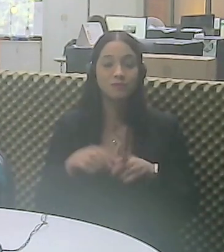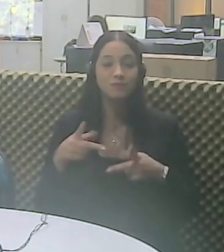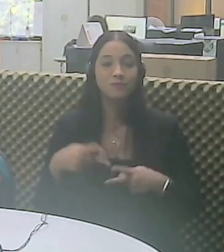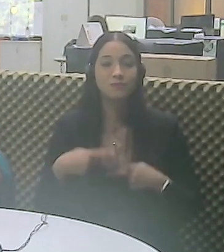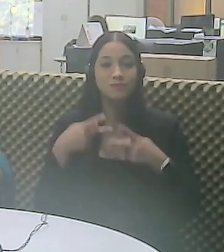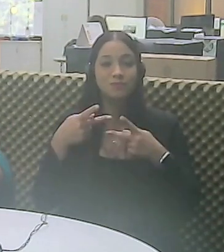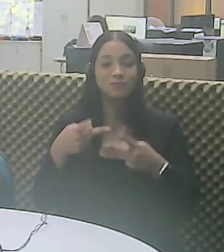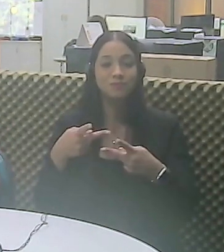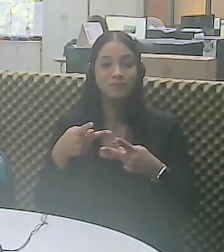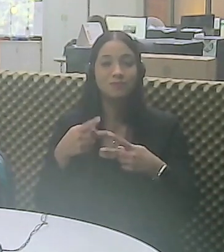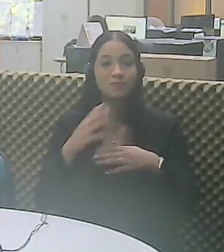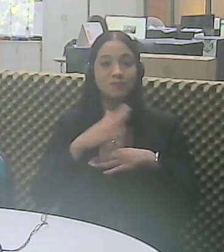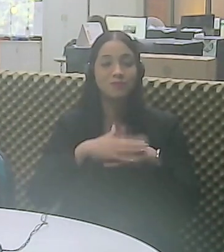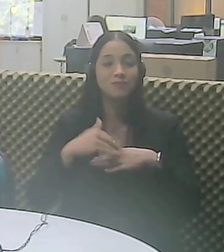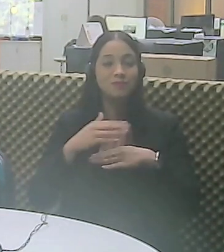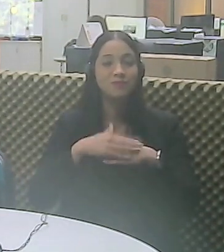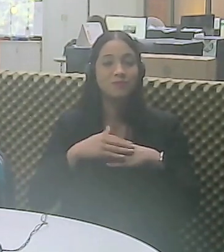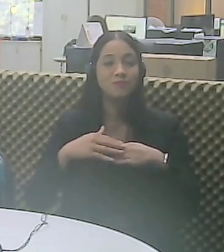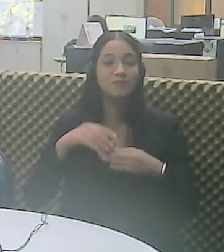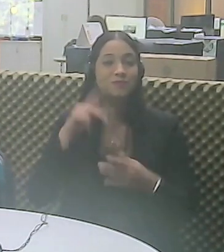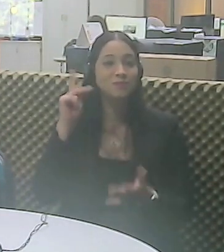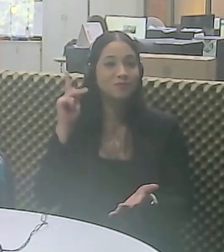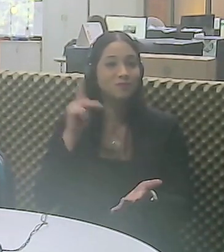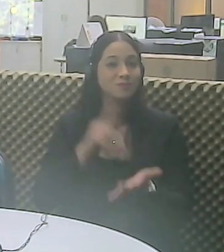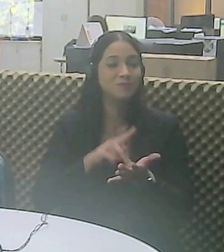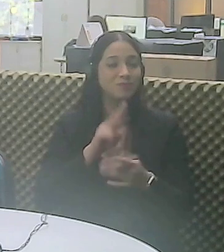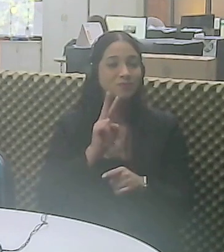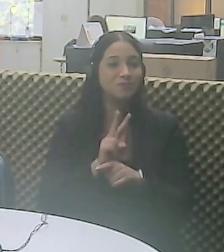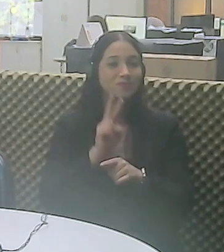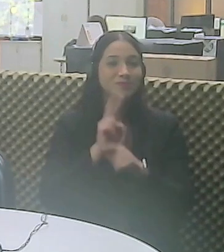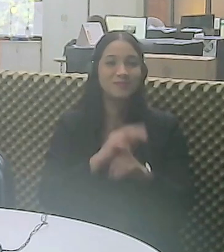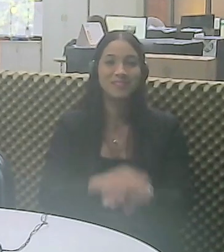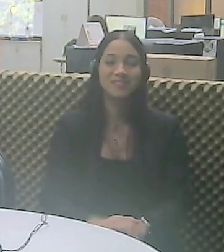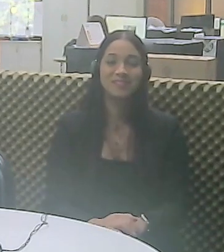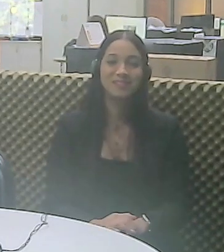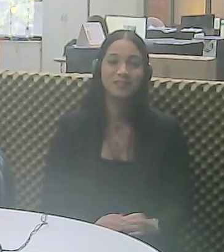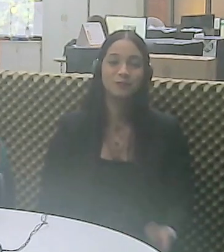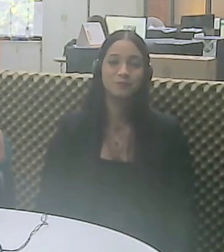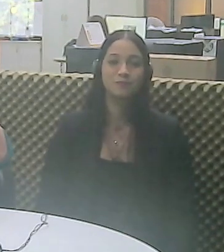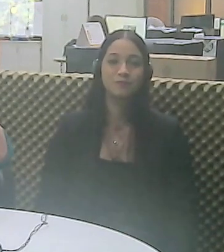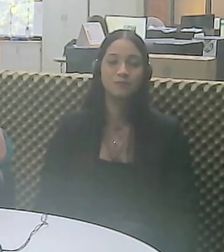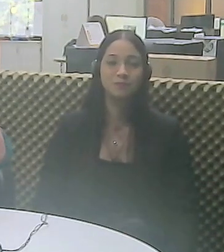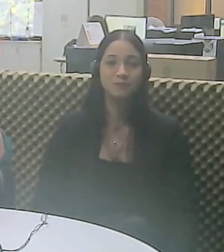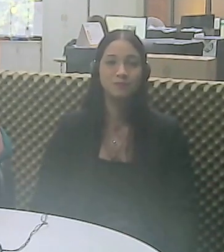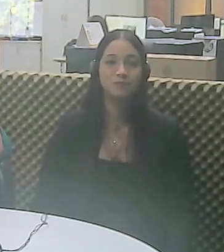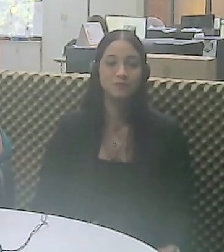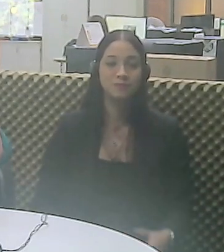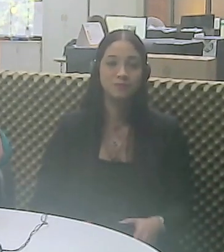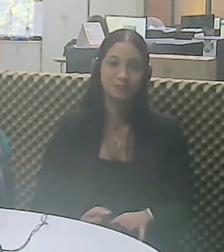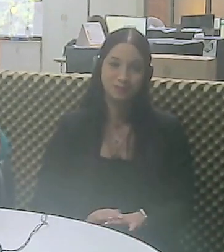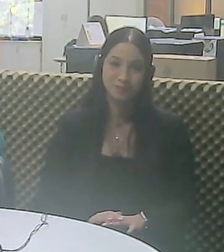e um abraço largo que acolhe todo mundo e cuida de verdade.